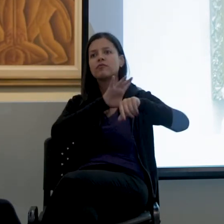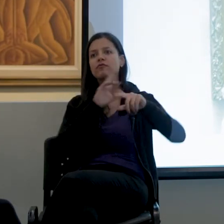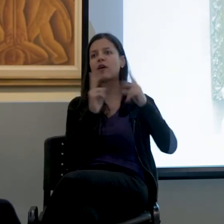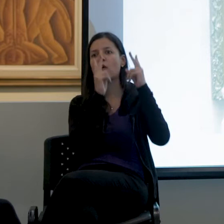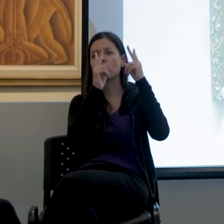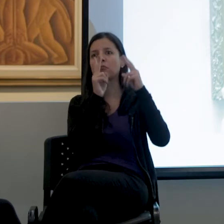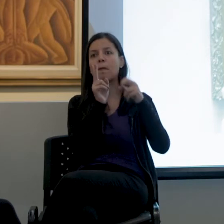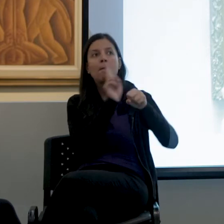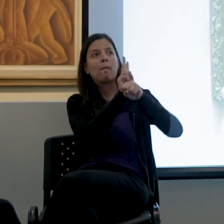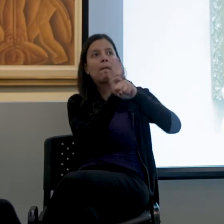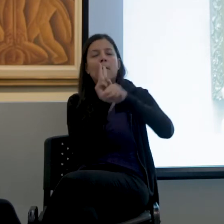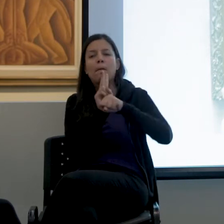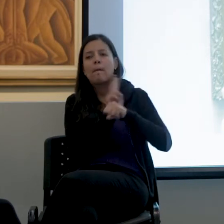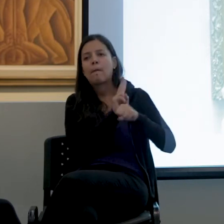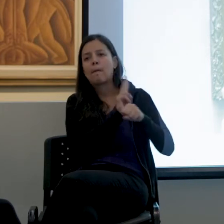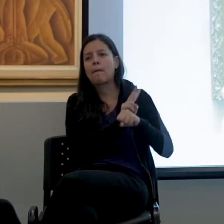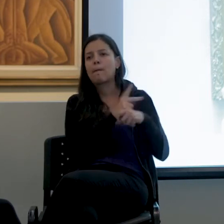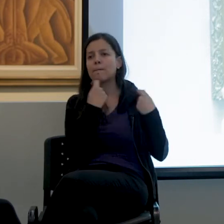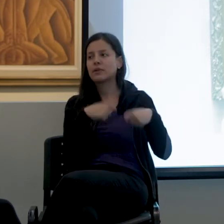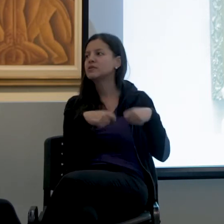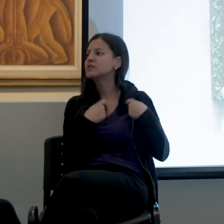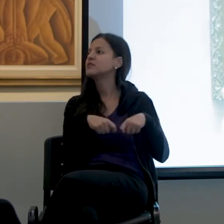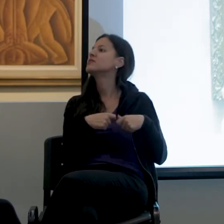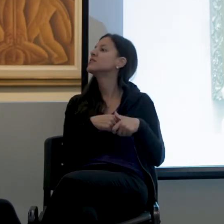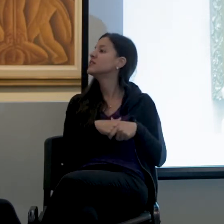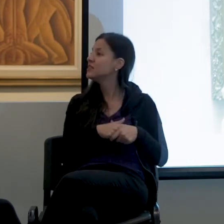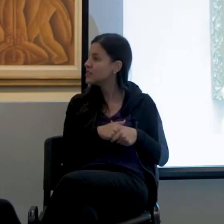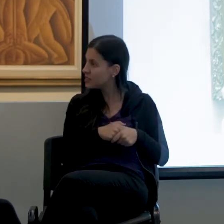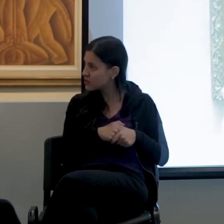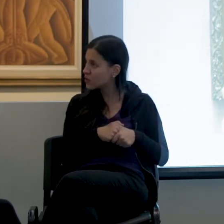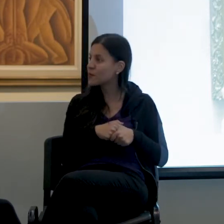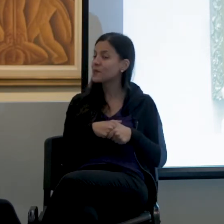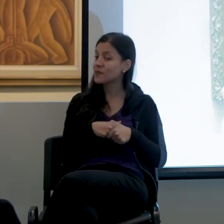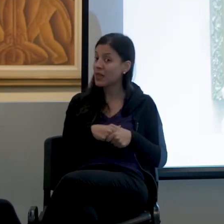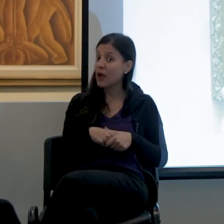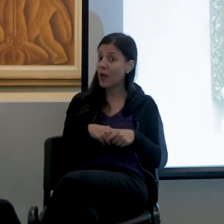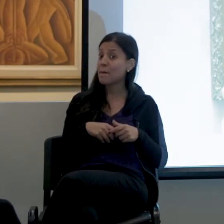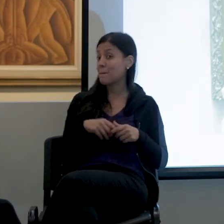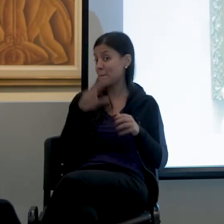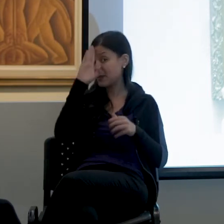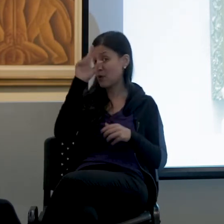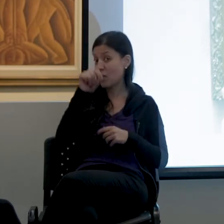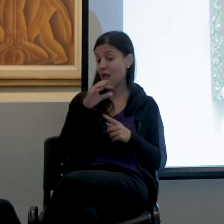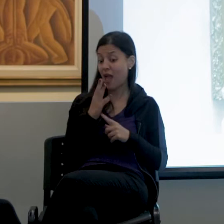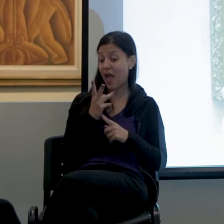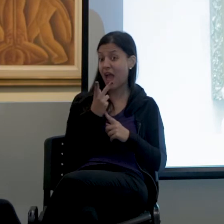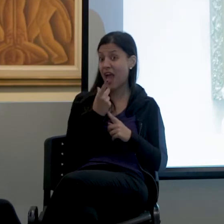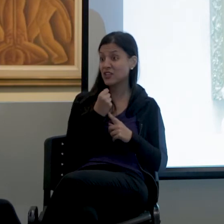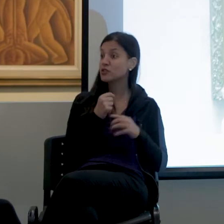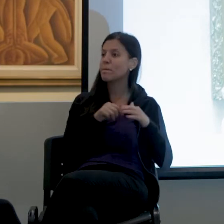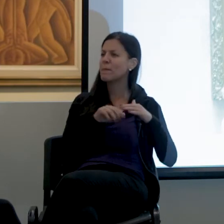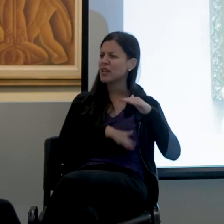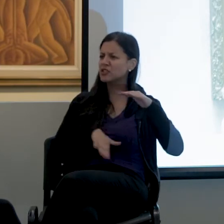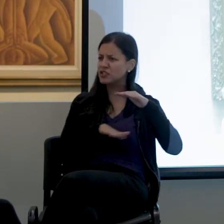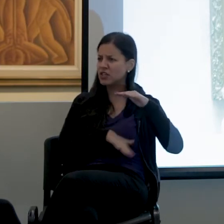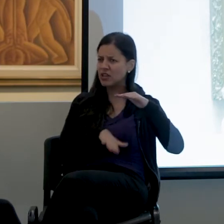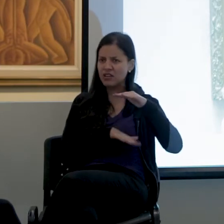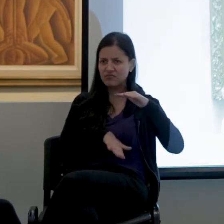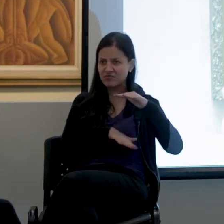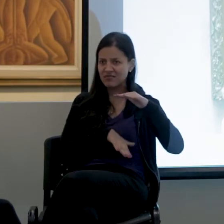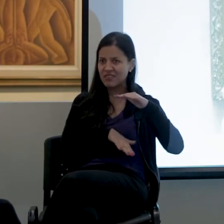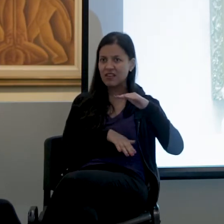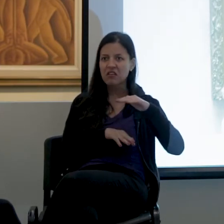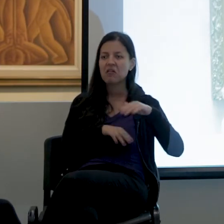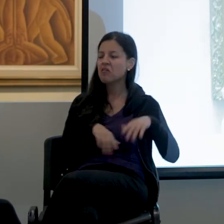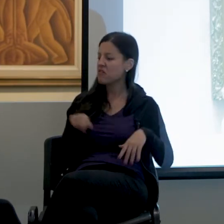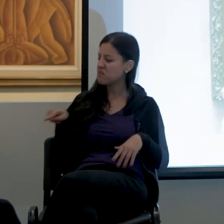Ora, é inspirado nisto, né? Na arte baixa, naquilo que nem era arte, e a rigor não era arte mesmo,